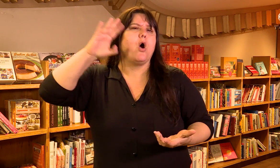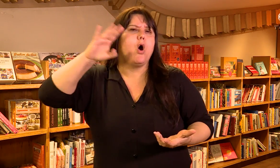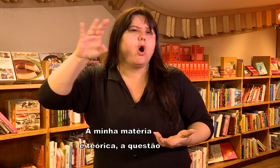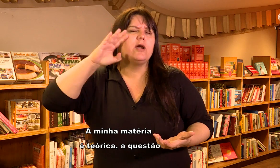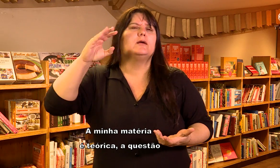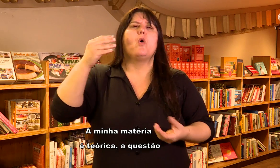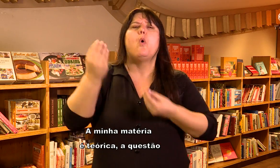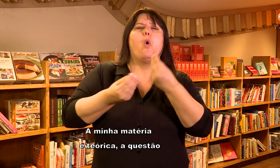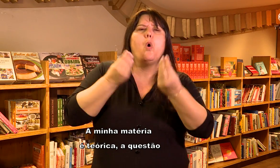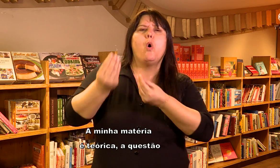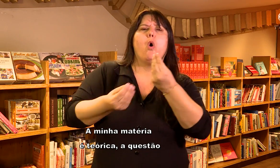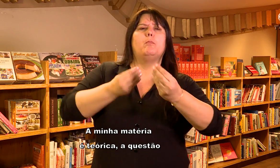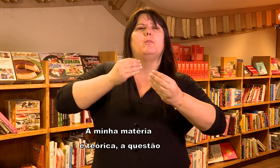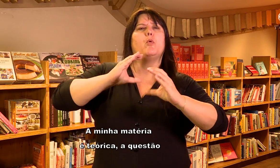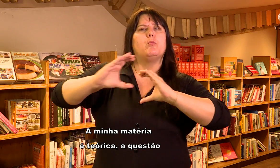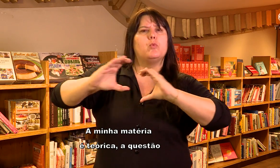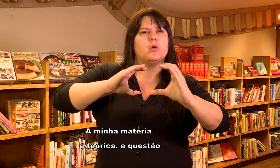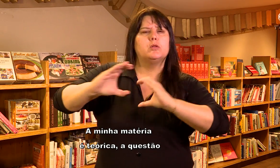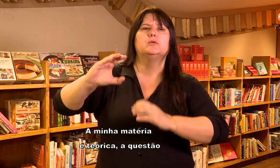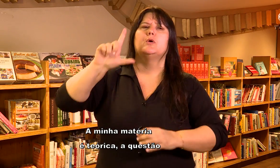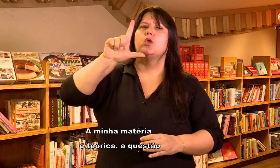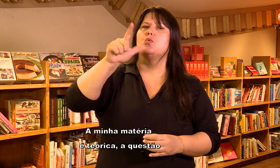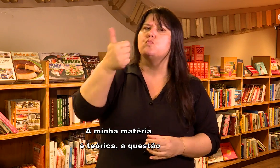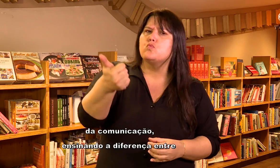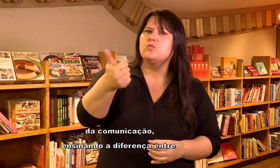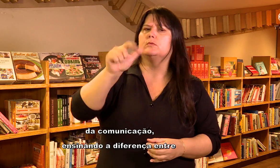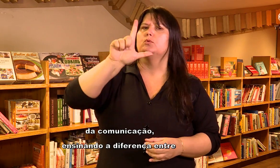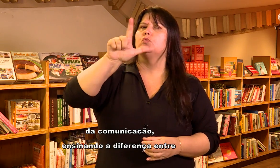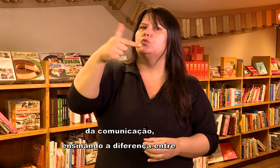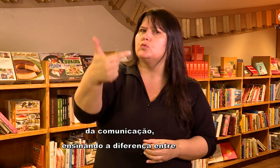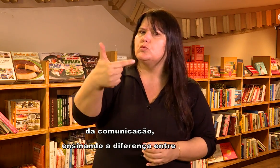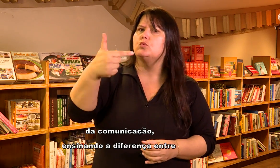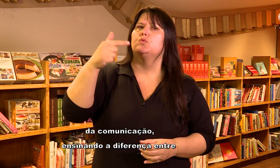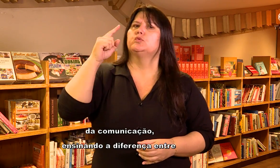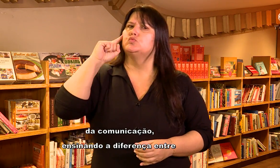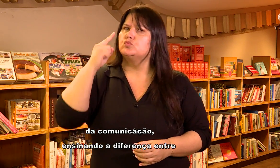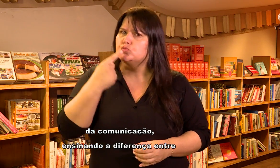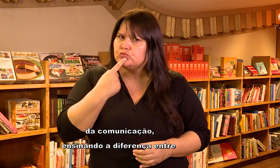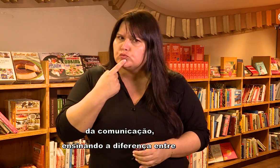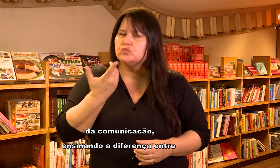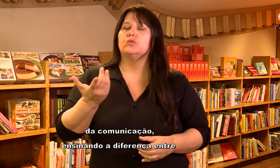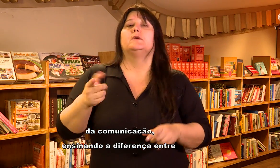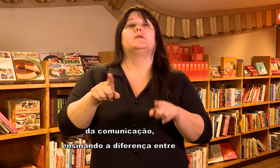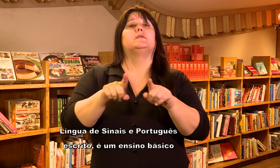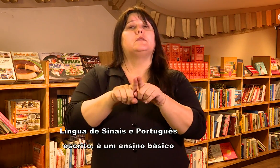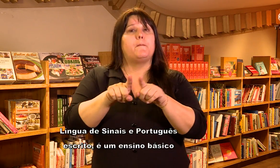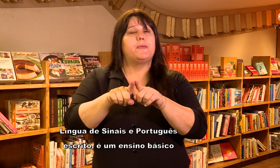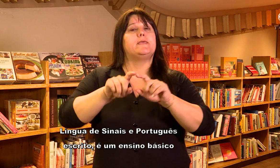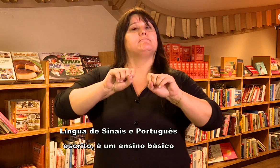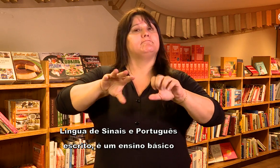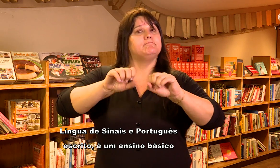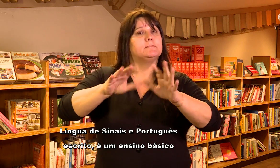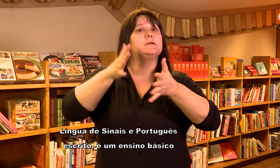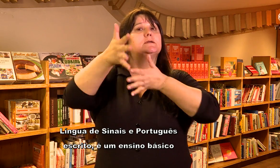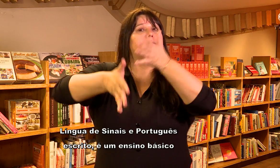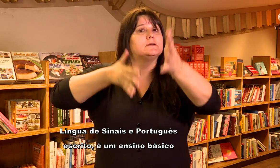A minha matéria é teórica, a questão da comunicação, ensinando a diferença entre língua de sinais e português